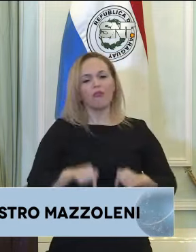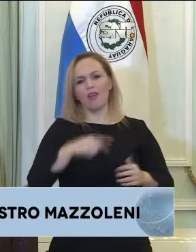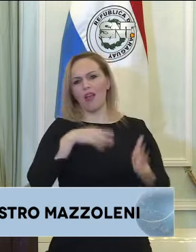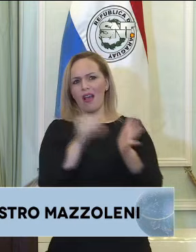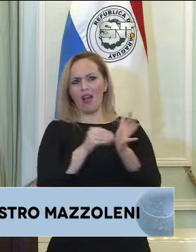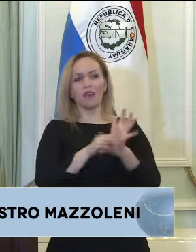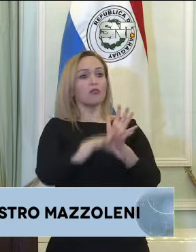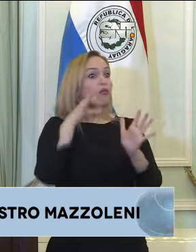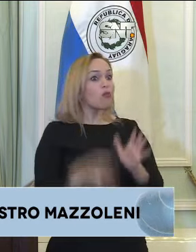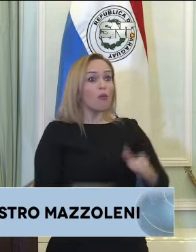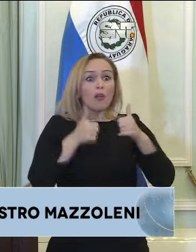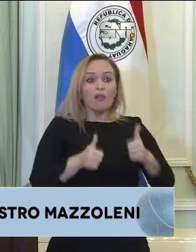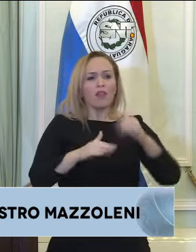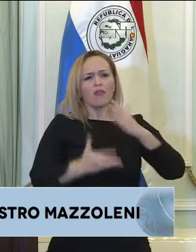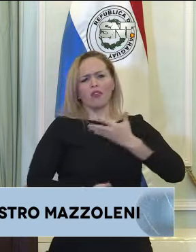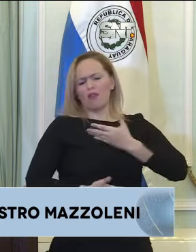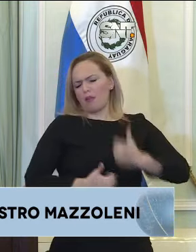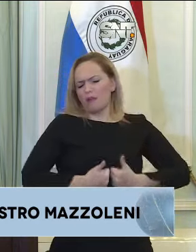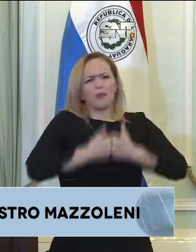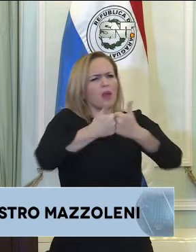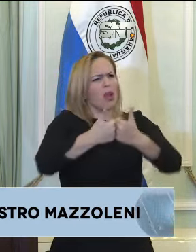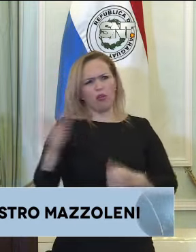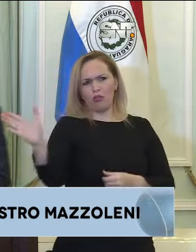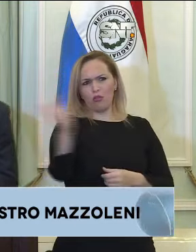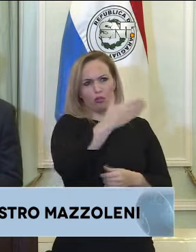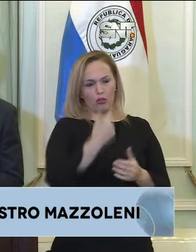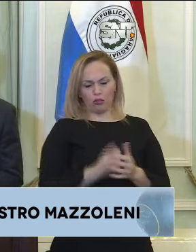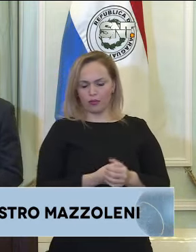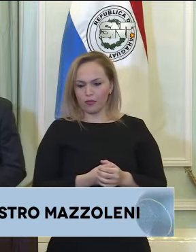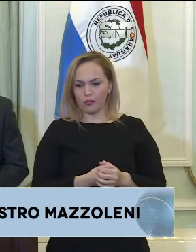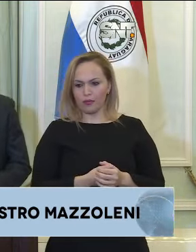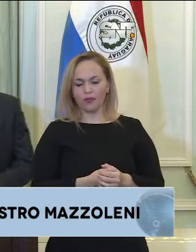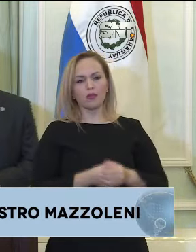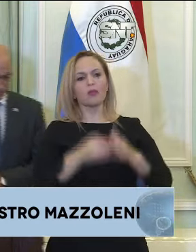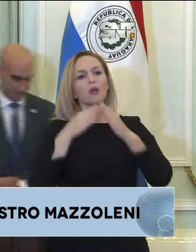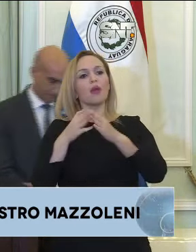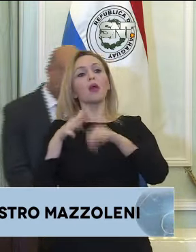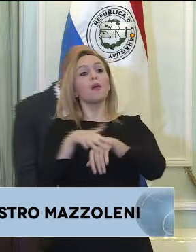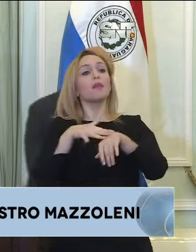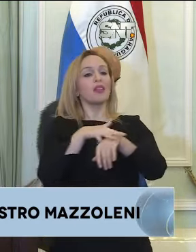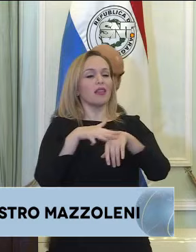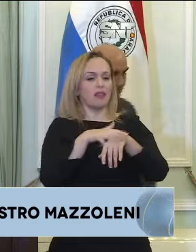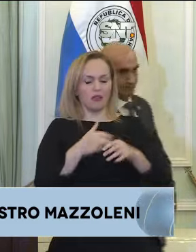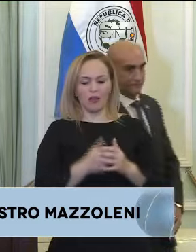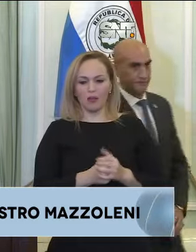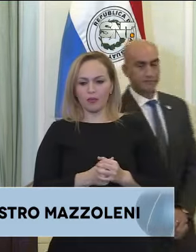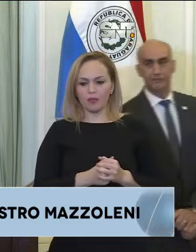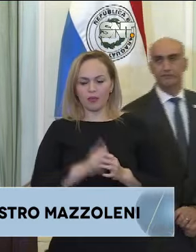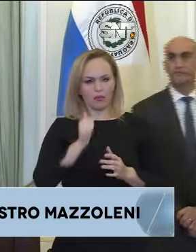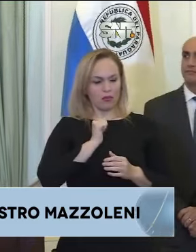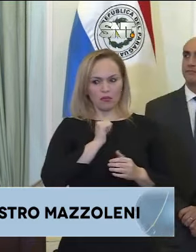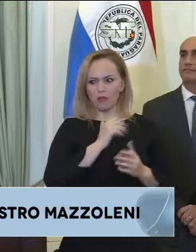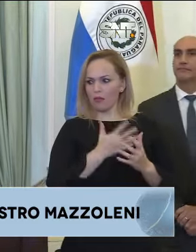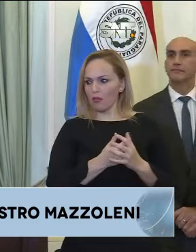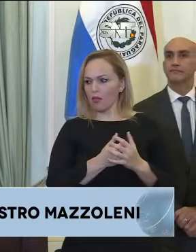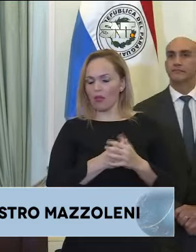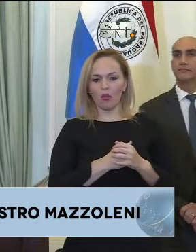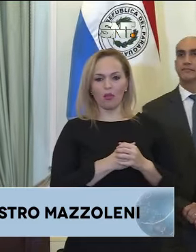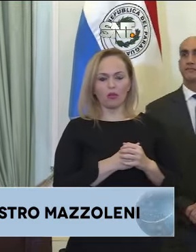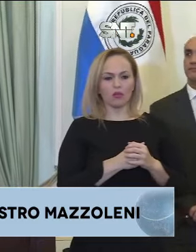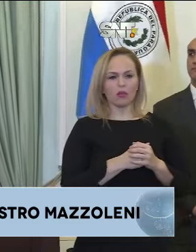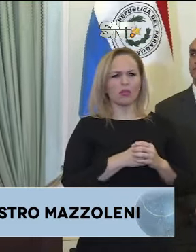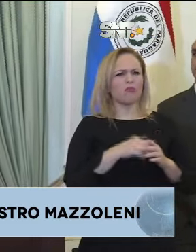y nos va a ir muy bien y mucho mejor a todos. Una consulta para la ministra de Industria y Comercio porque hablaba al inicio de la conferencia de prensa de un proyecto